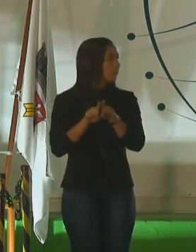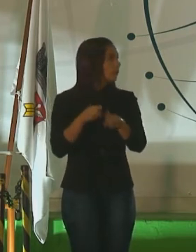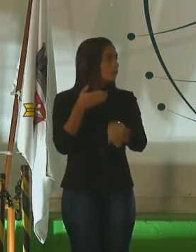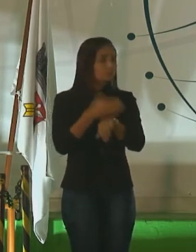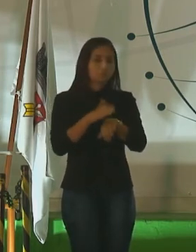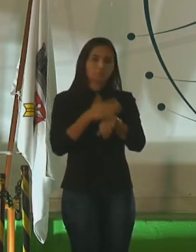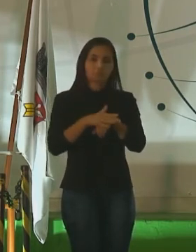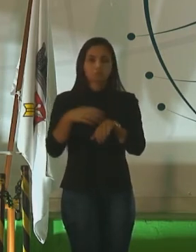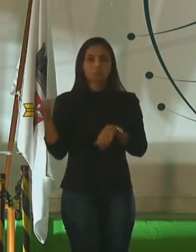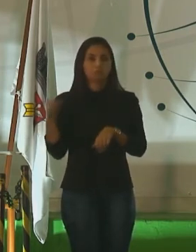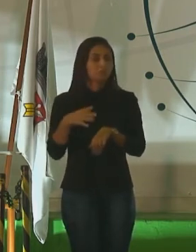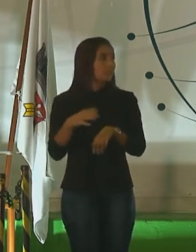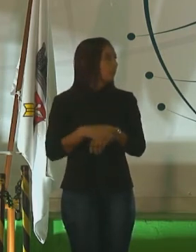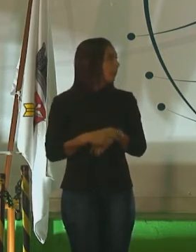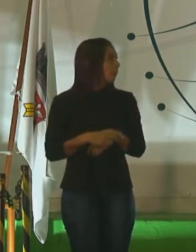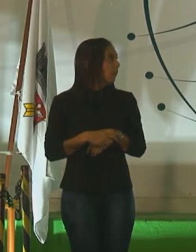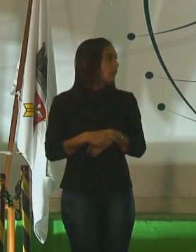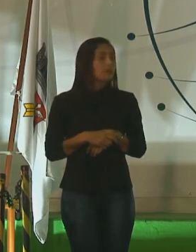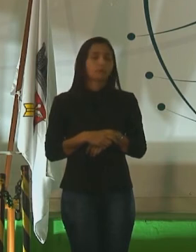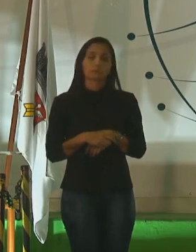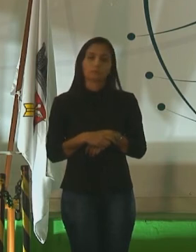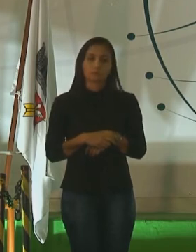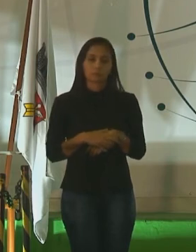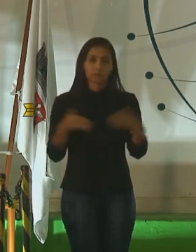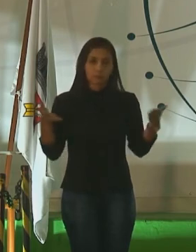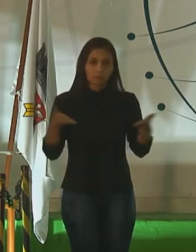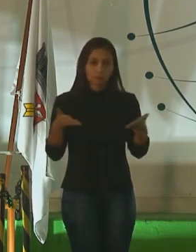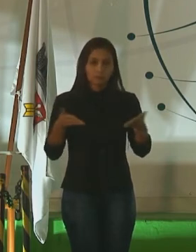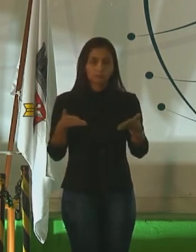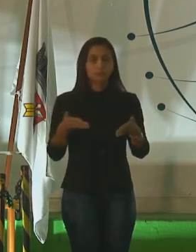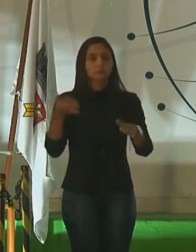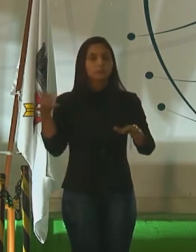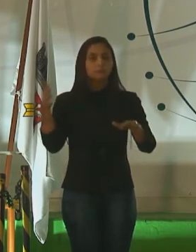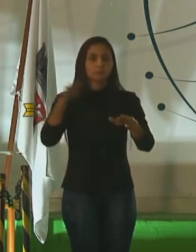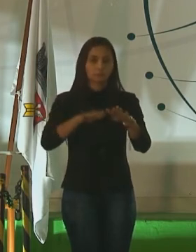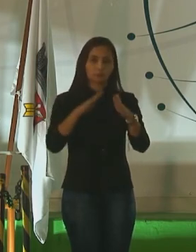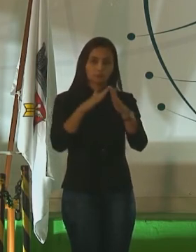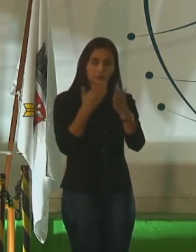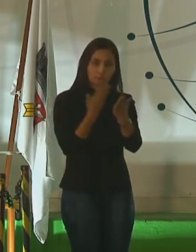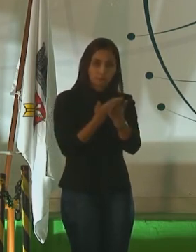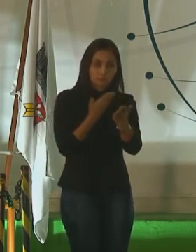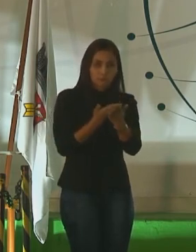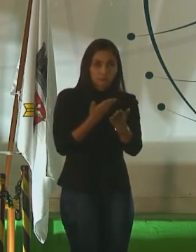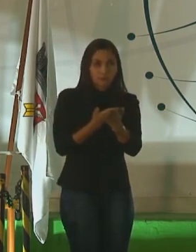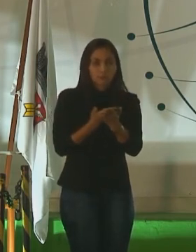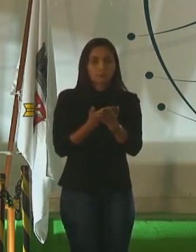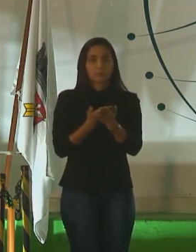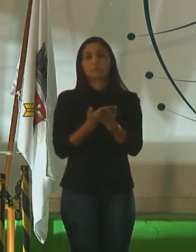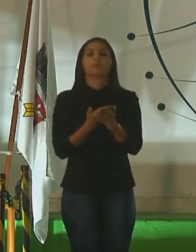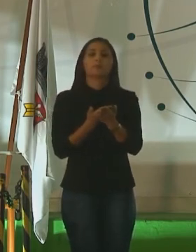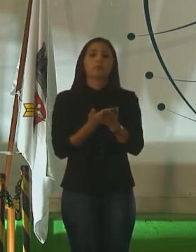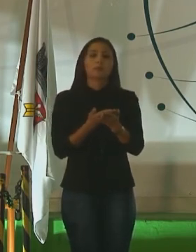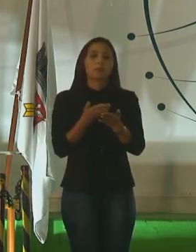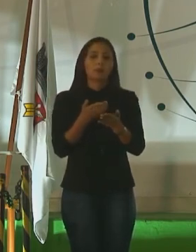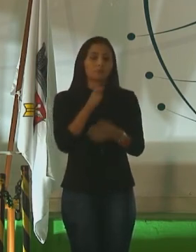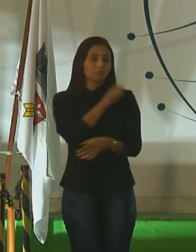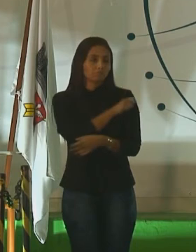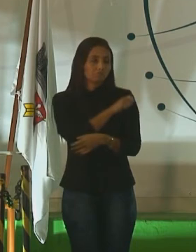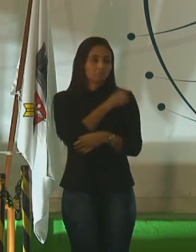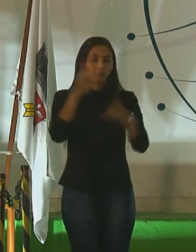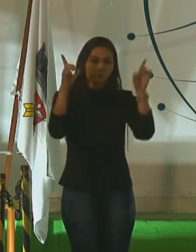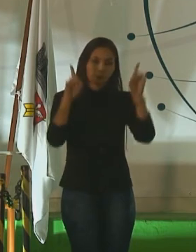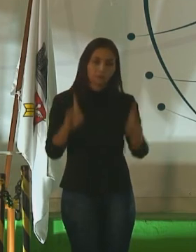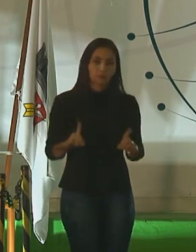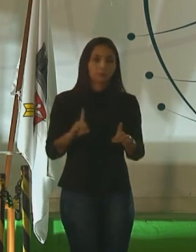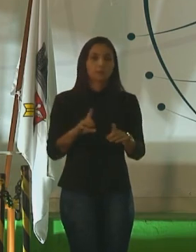gente tem, sim, lidado com uma inclusão escolar que avança e, atualmente, os nossos alunos com deficiência, né, e, no